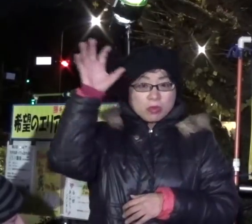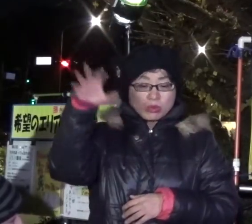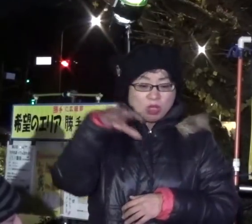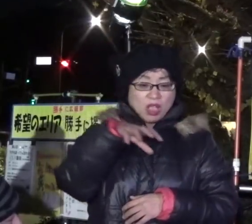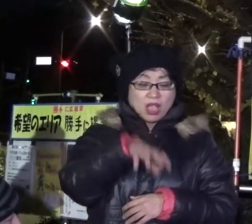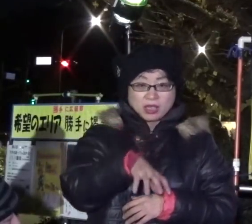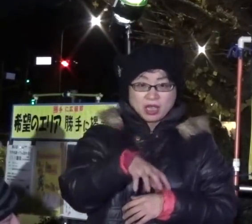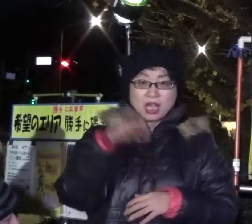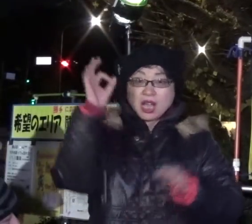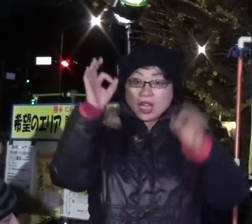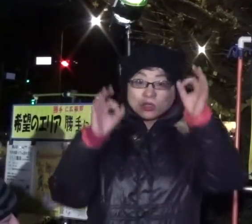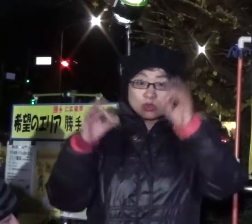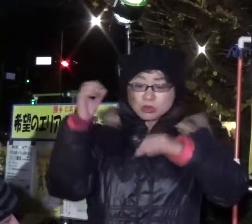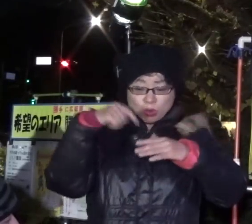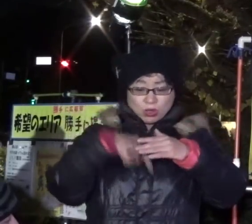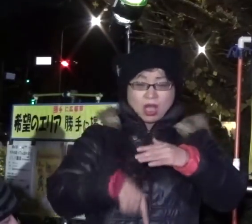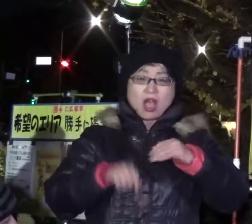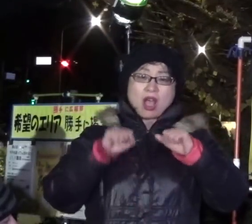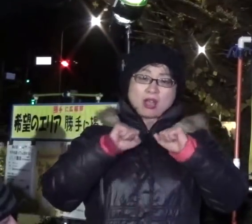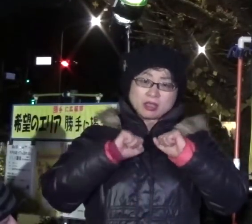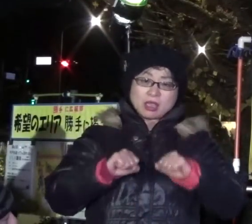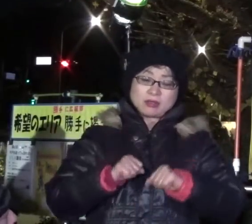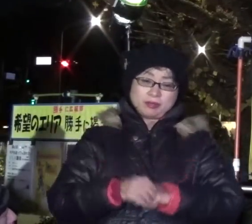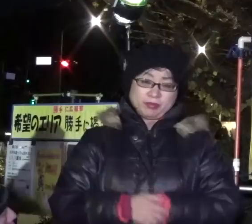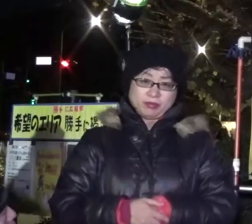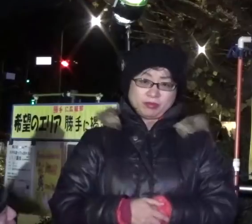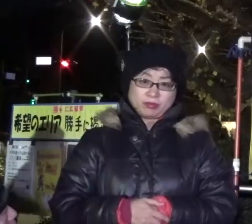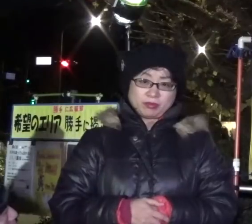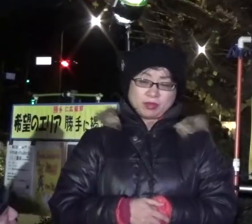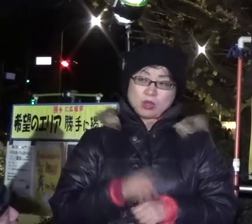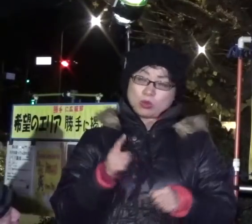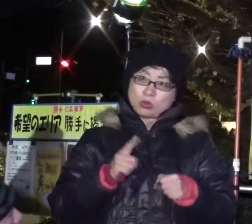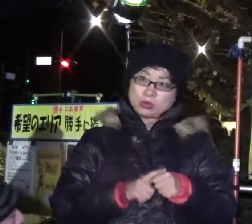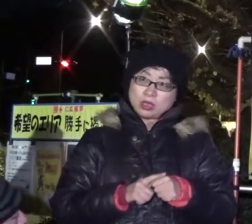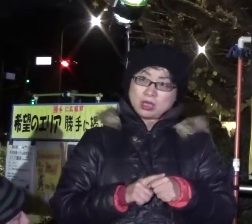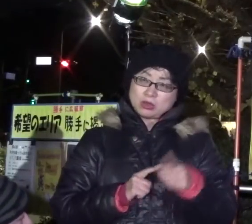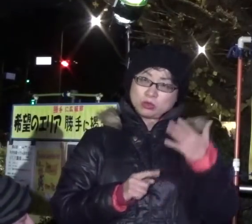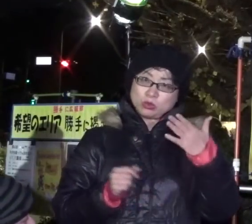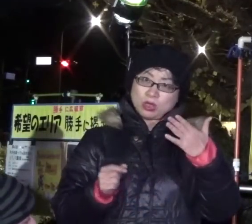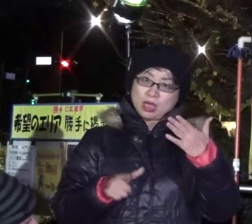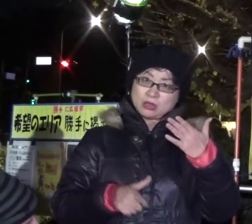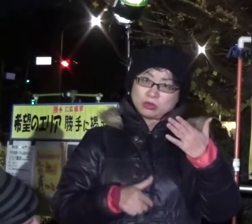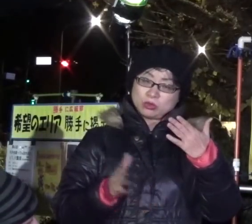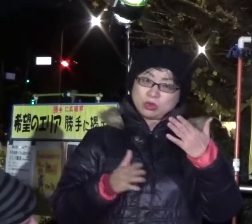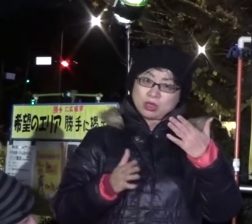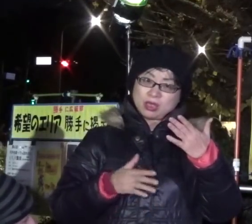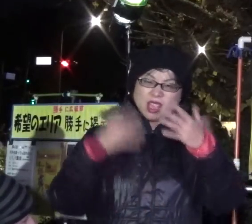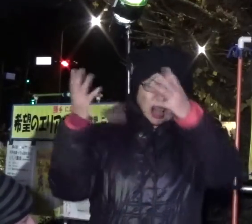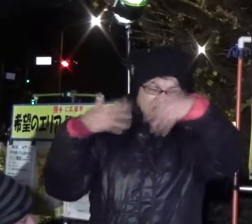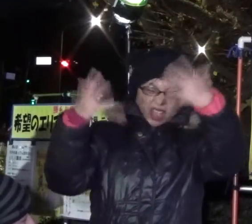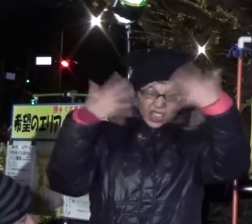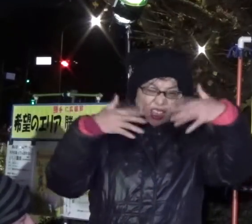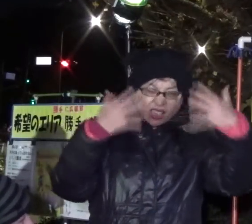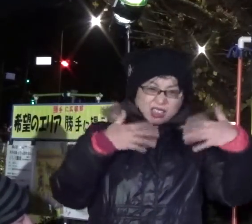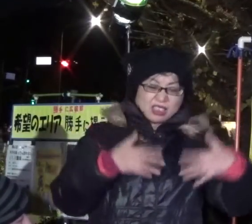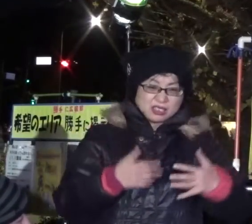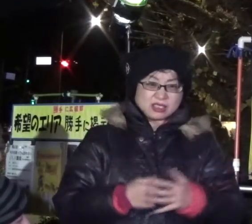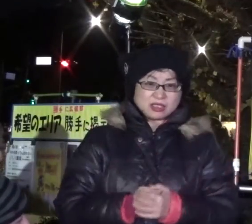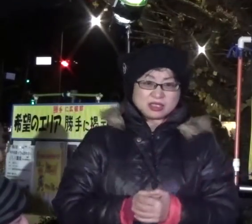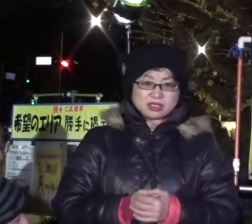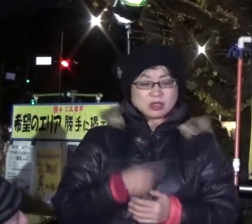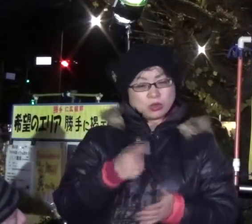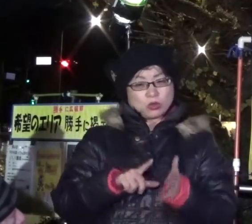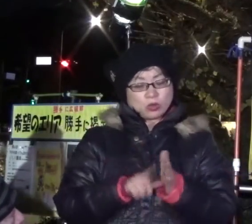は、この雪の中、やってましたし、おそらくね、確かに、ね、その年の9月頃でしたかね、 嵐が来て、でさすが